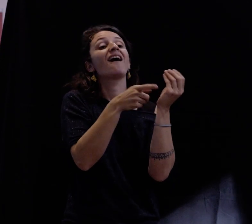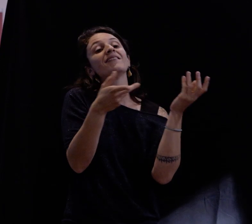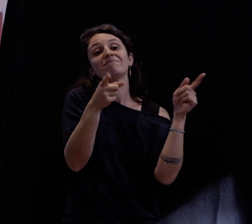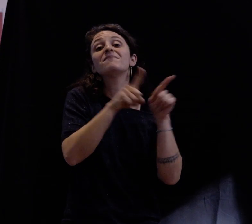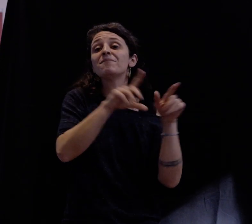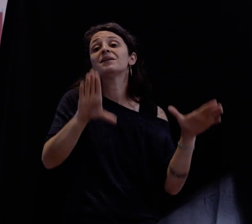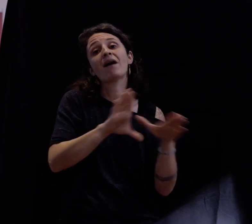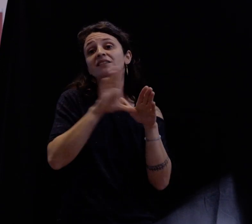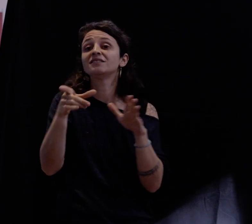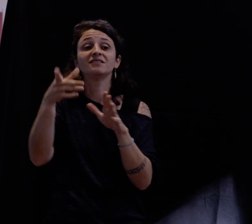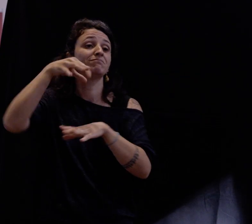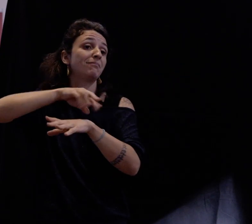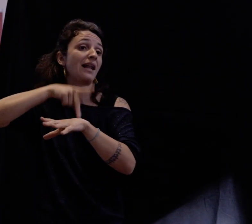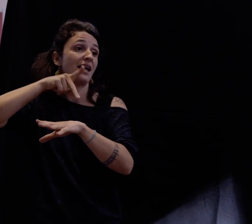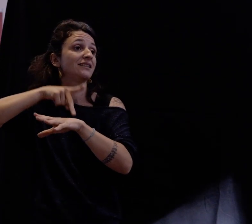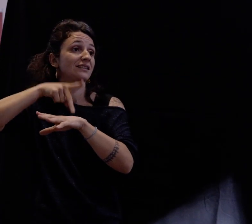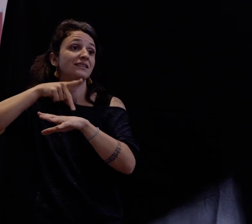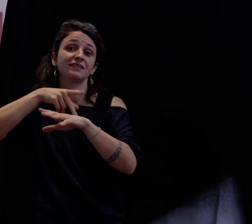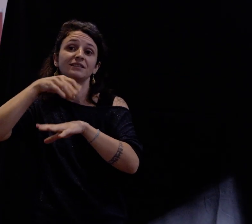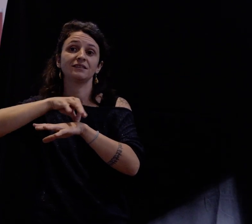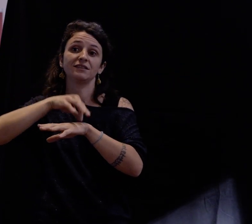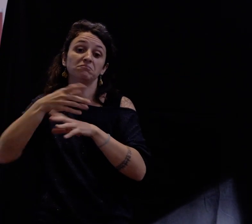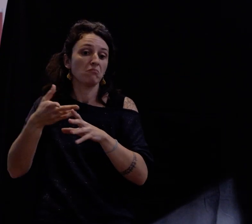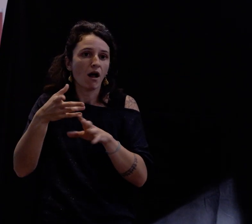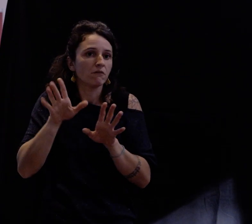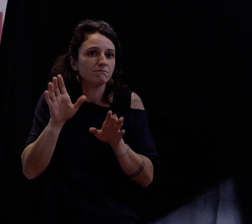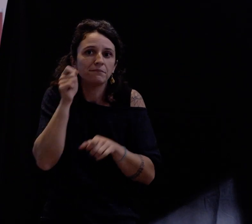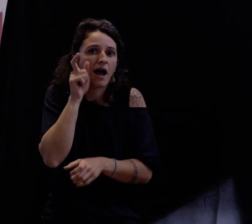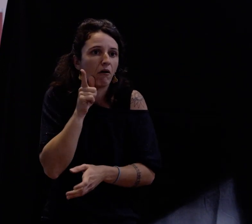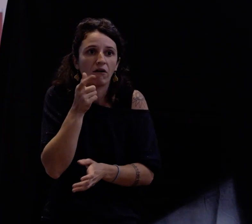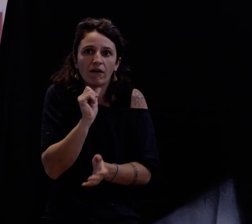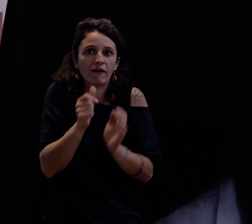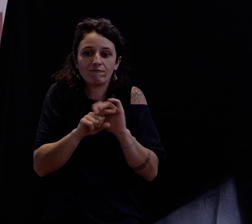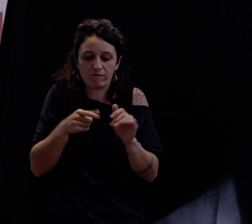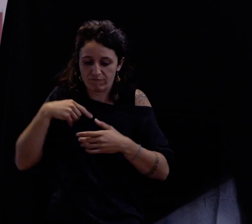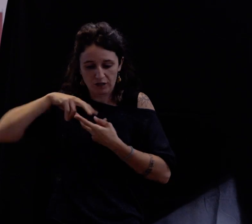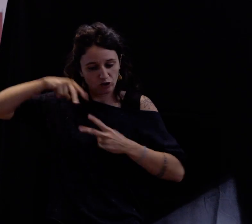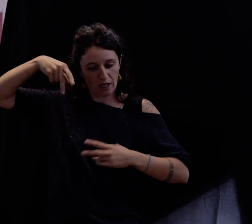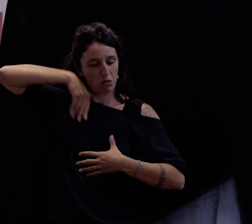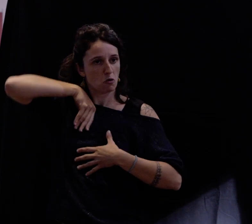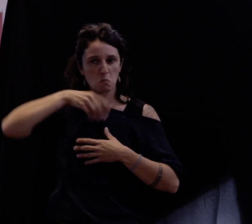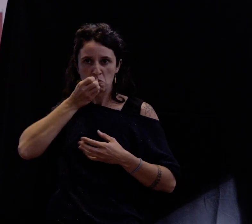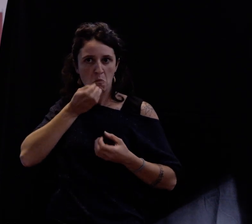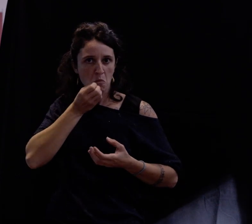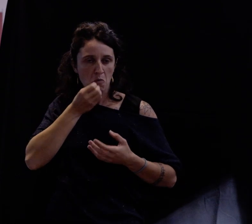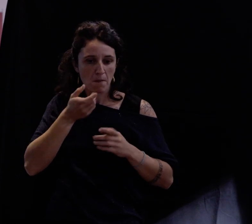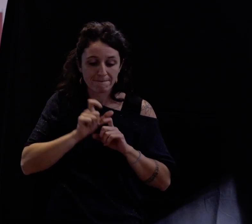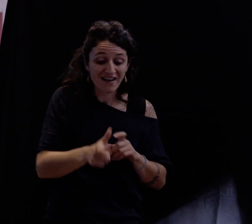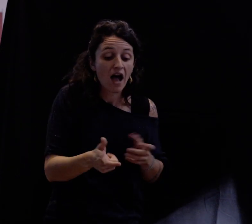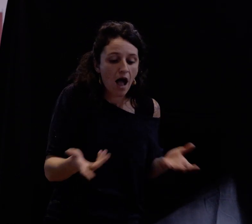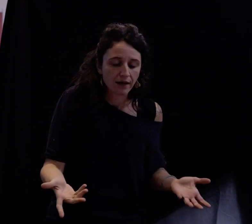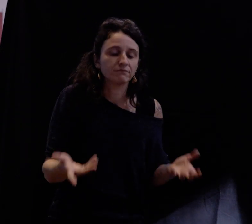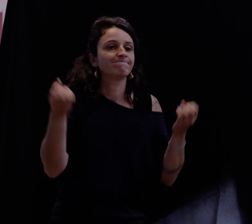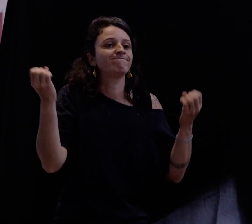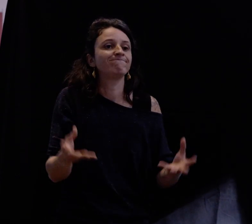génétiques, alors qu'aucun des deux parents n'avait rien du tout, et pas de prédisposition. Donc c'est comme ça qu'apparaissent des maladies génétiques, alors qu'il n'y avait